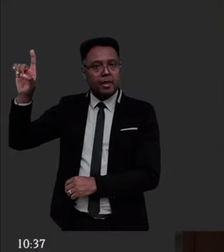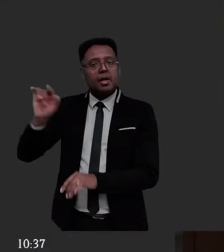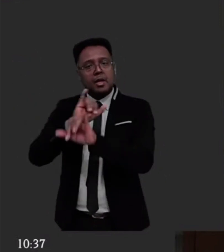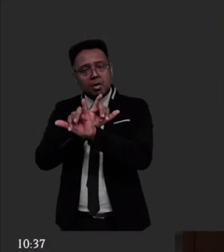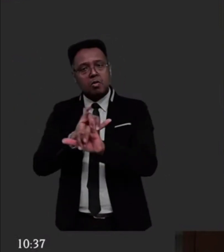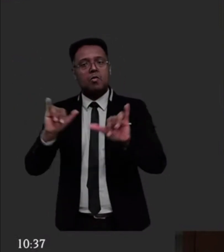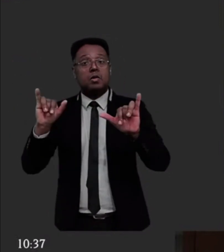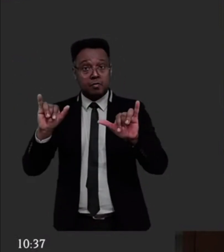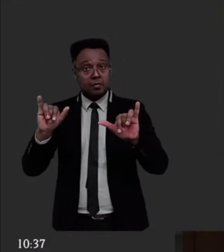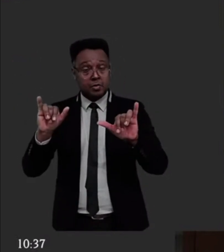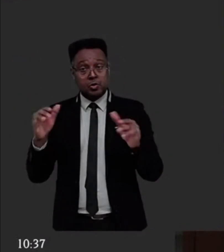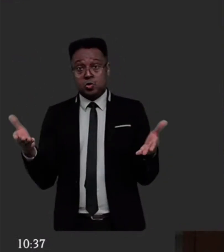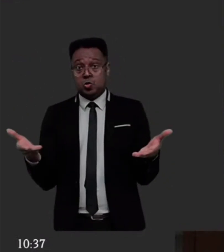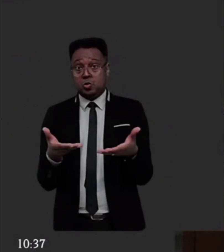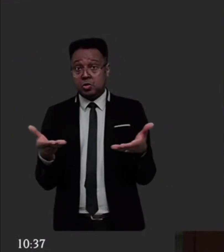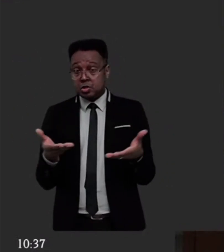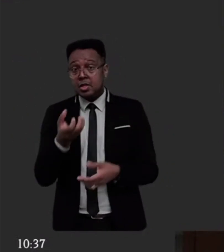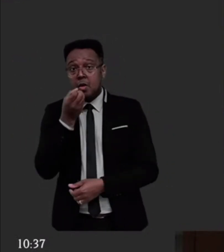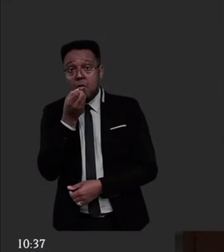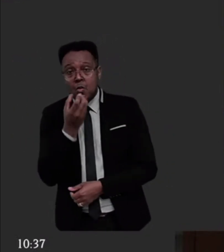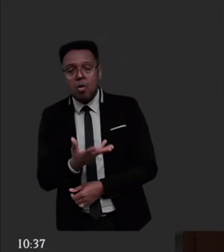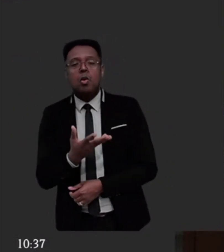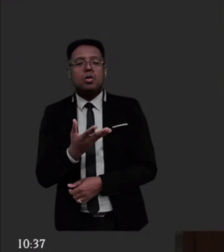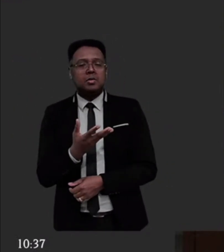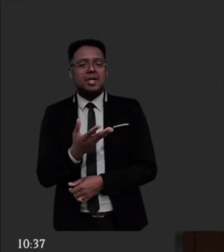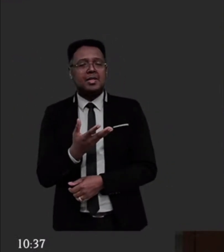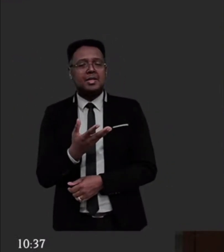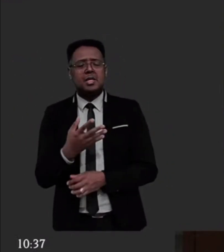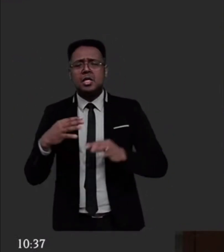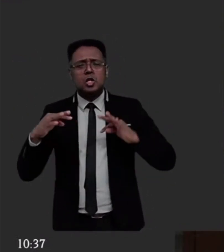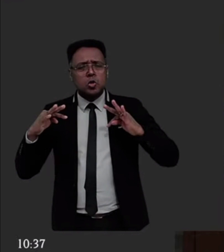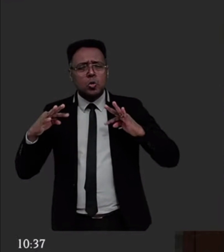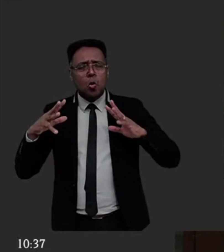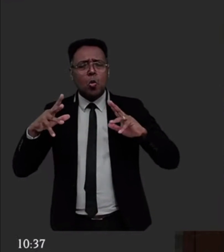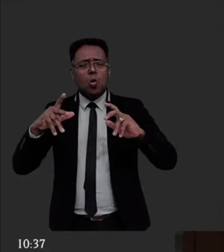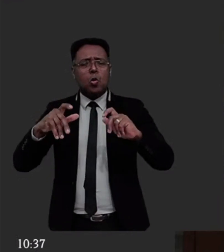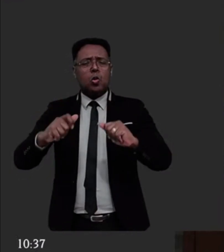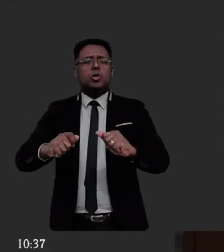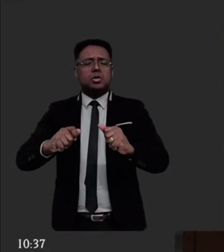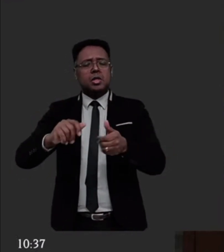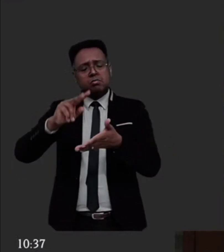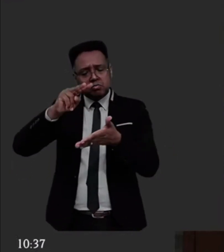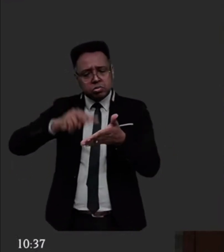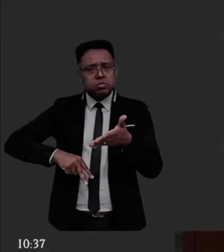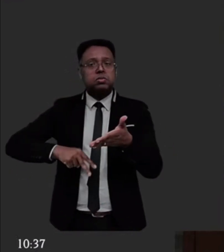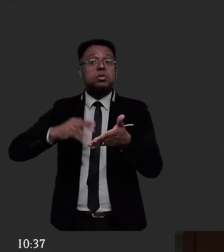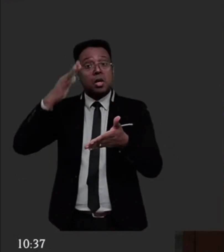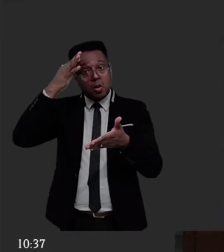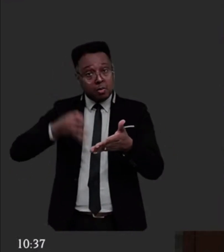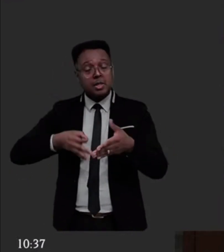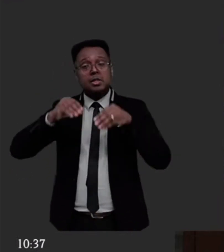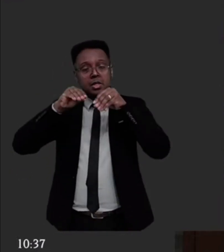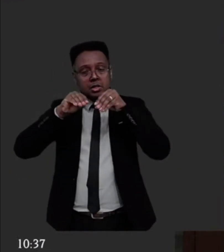Bom seria que isto aqui tivesse uma extensão bem maior, pudesse alcançar muitos lugares,